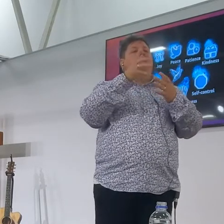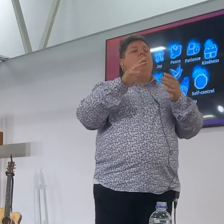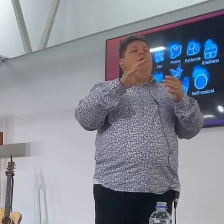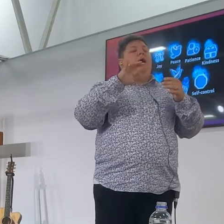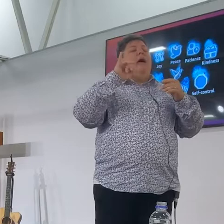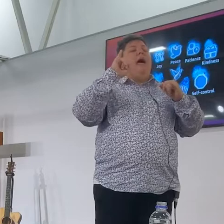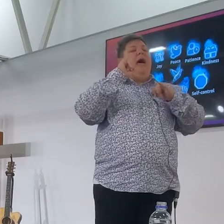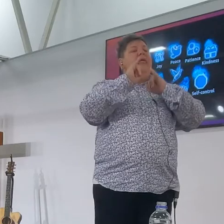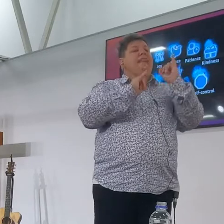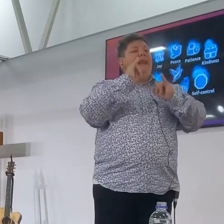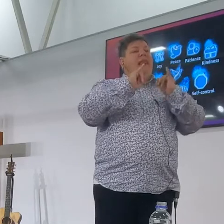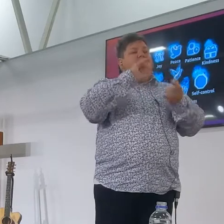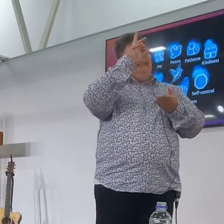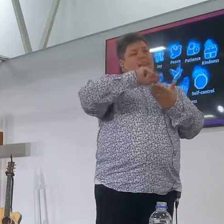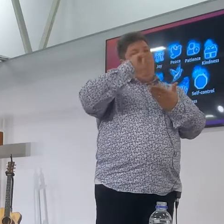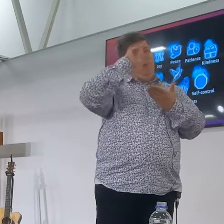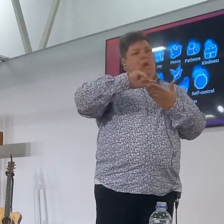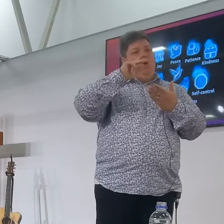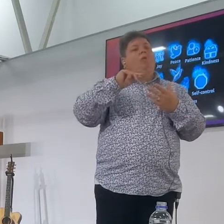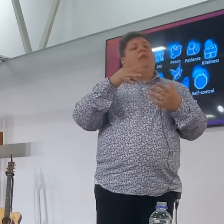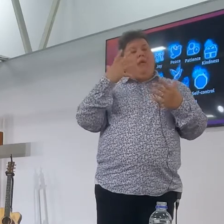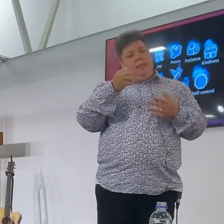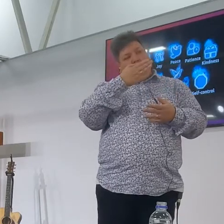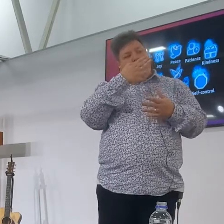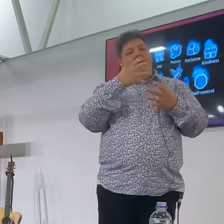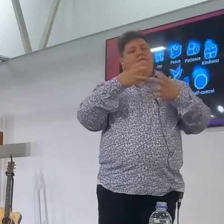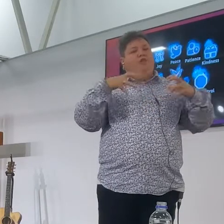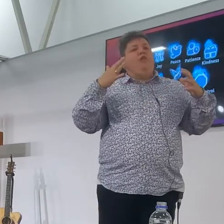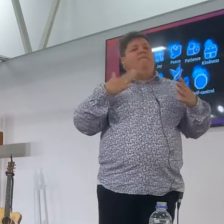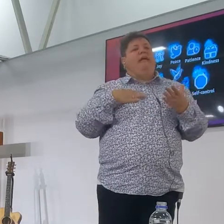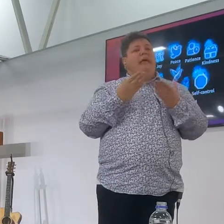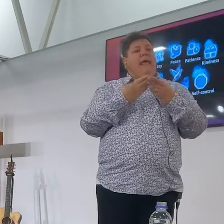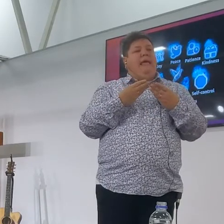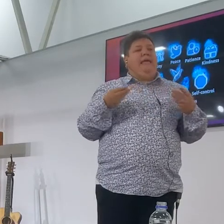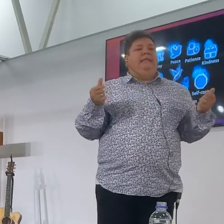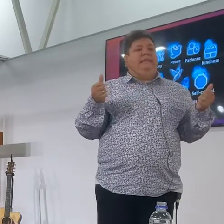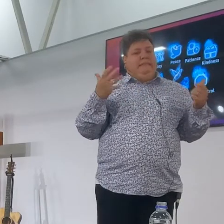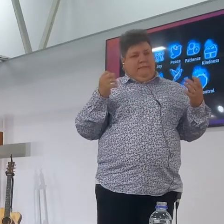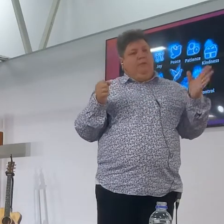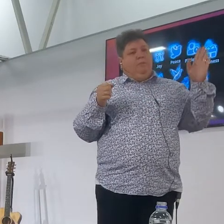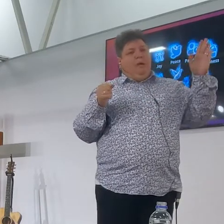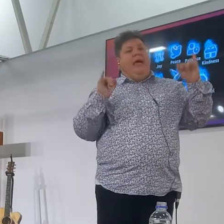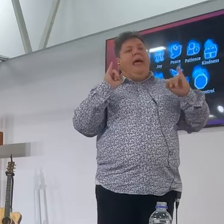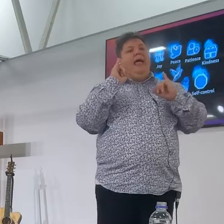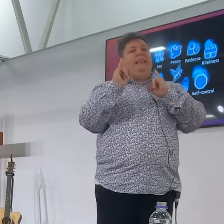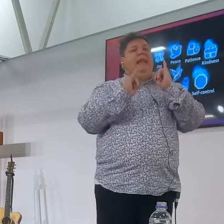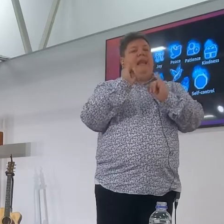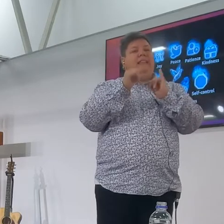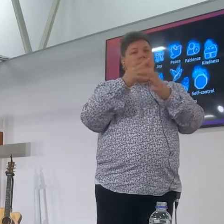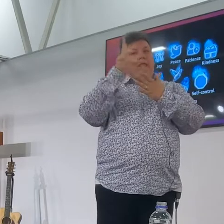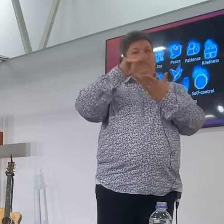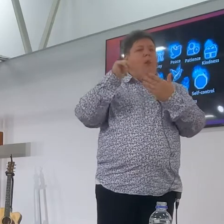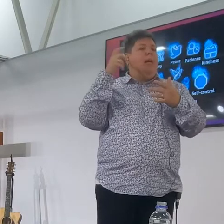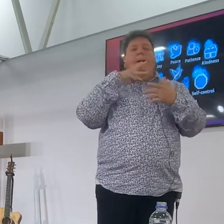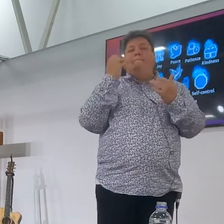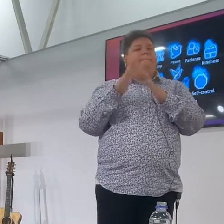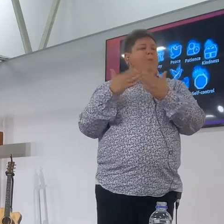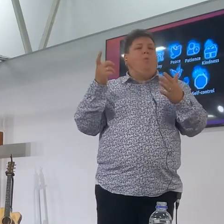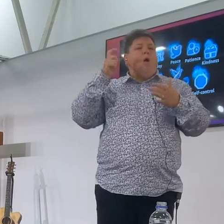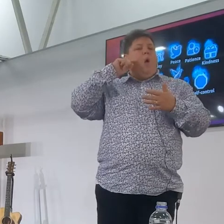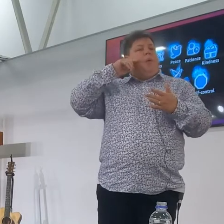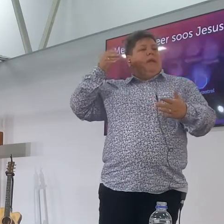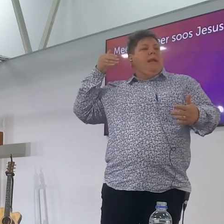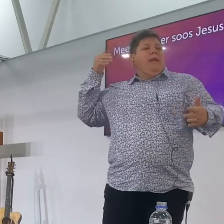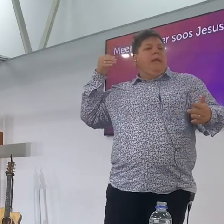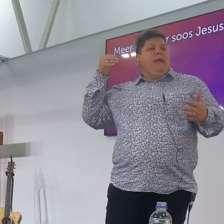breek, en dan kan jy die Bybelstudie oor vrug van die Gees gaan aflaai, en dit is 'n hele 10-week studie, dink ek, Rian, wat jy kan gaan doen, en dan maak jy 'n deeglike